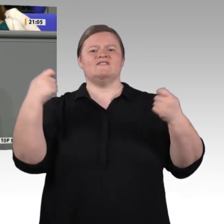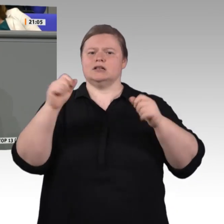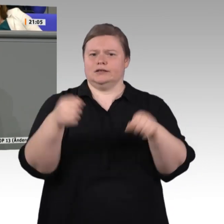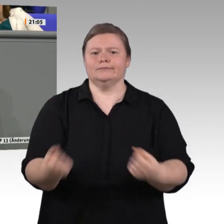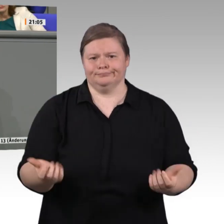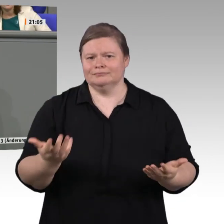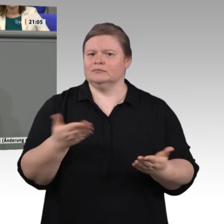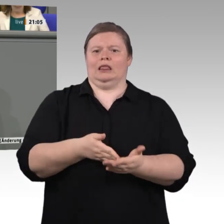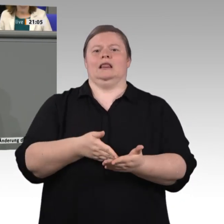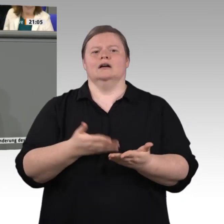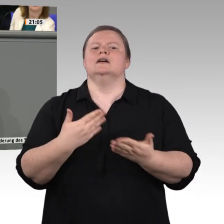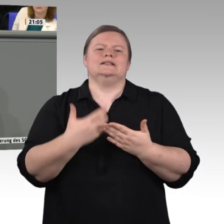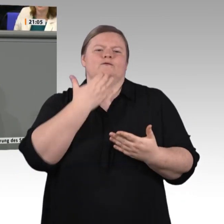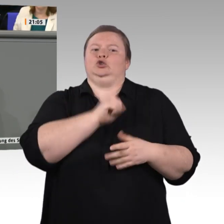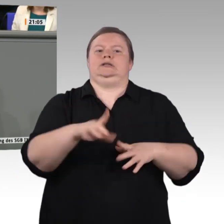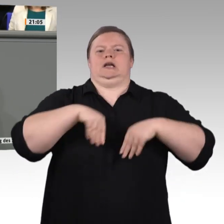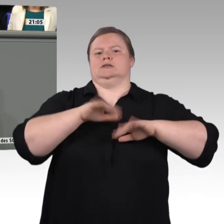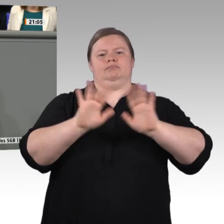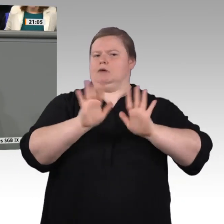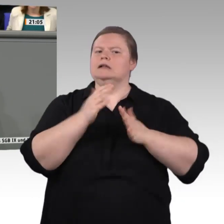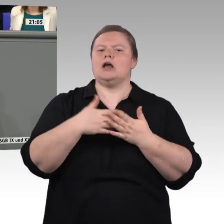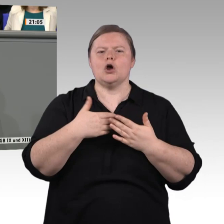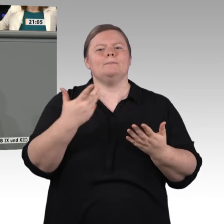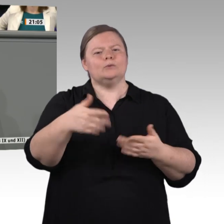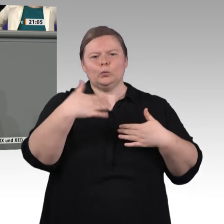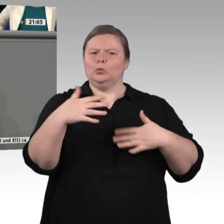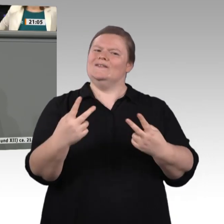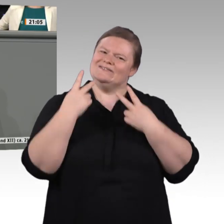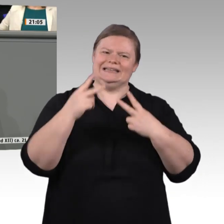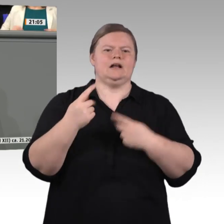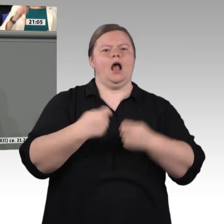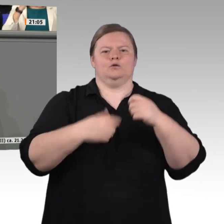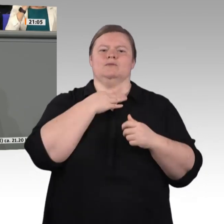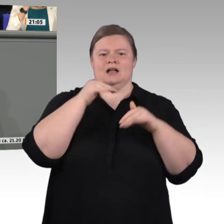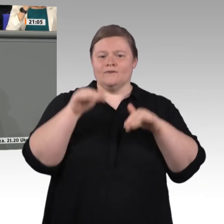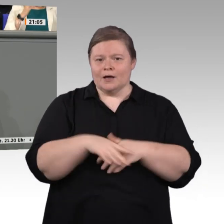nochmal nachjustieren musste, sind doch alle Betroffenen entsprechend